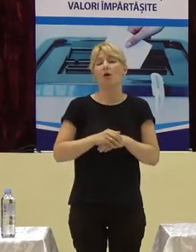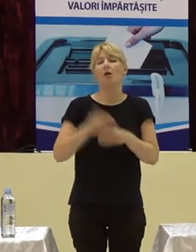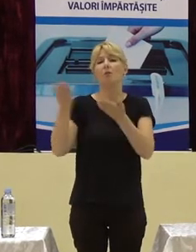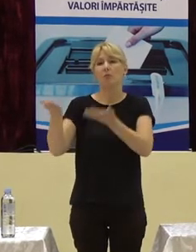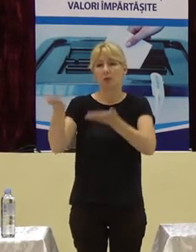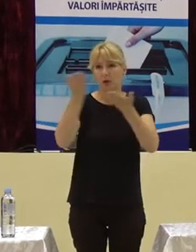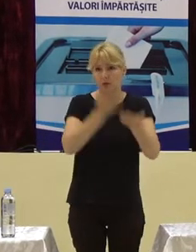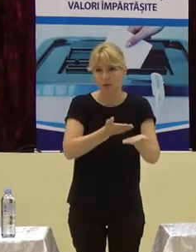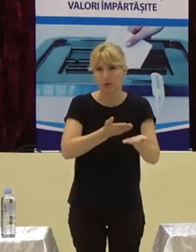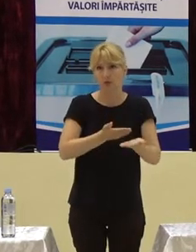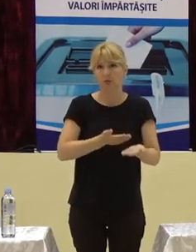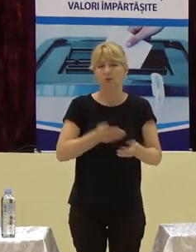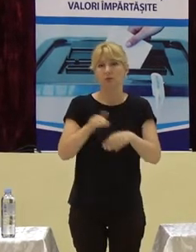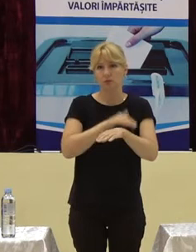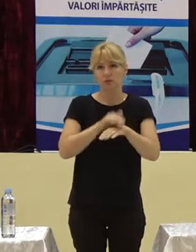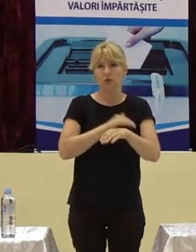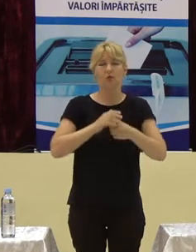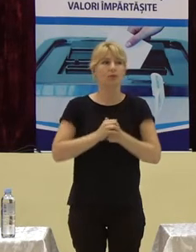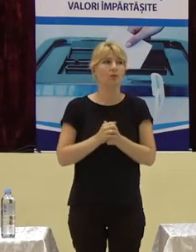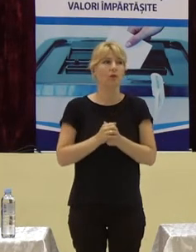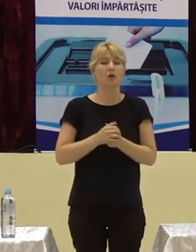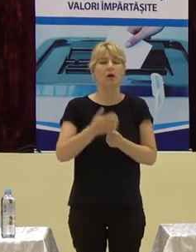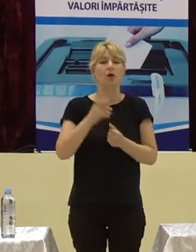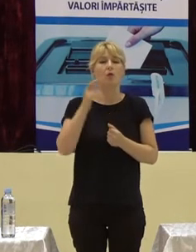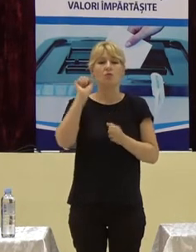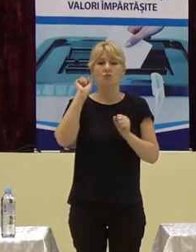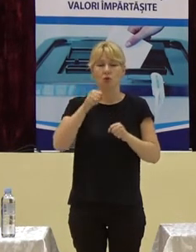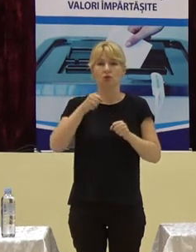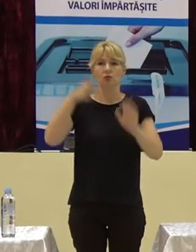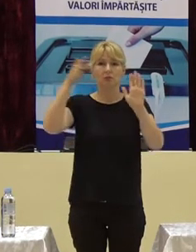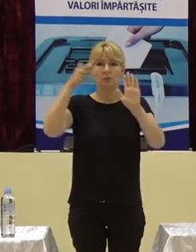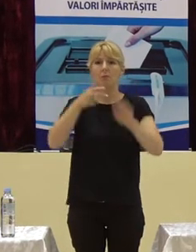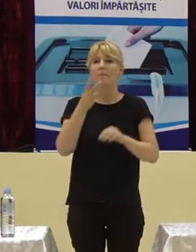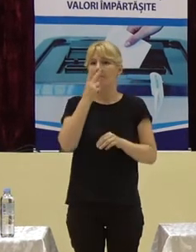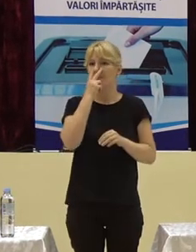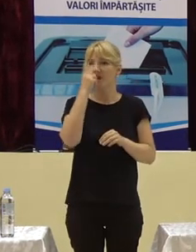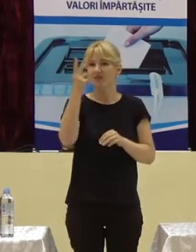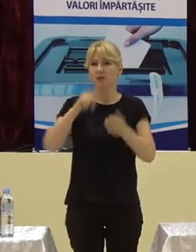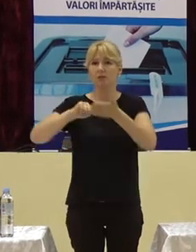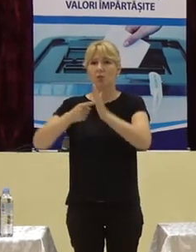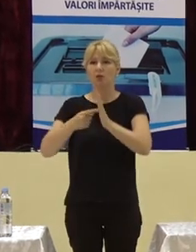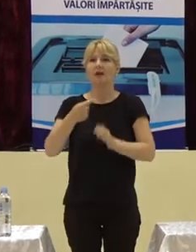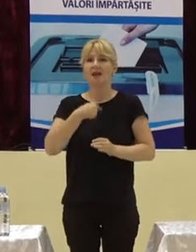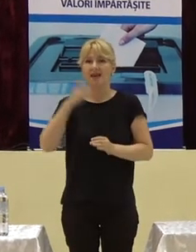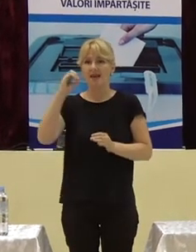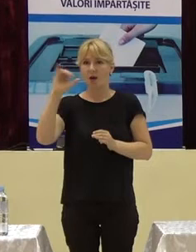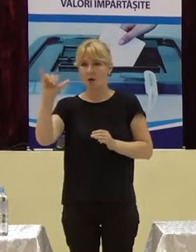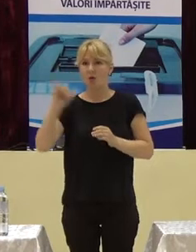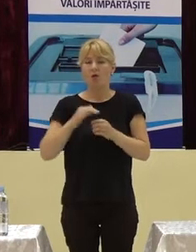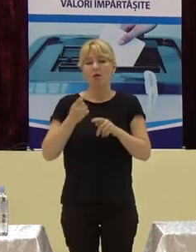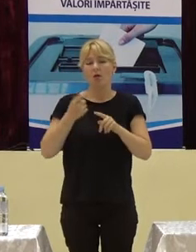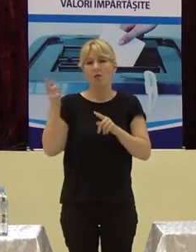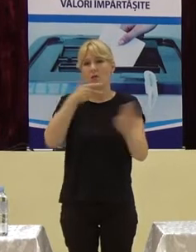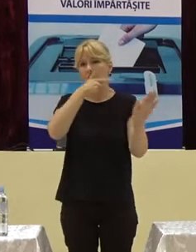cei care s-au alăturat și pe canalul prives.eu, care vizionează acest eveniment și